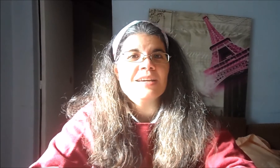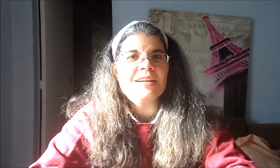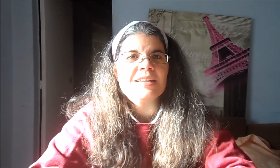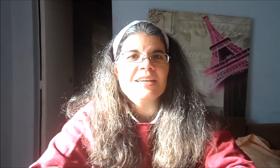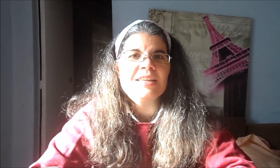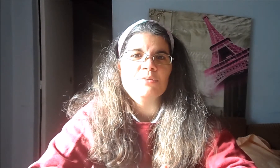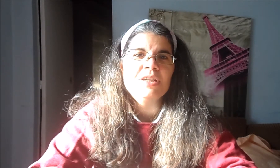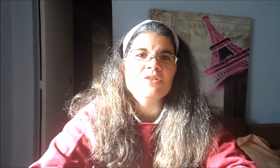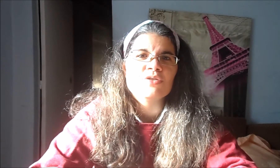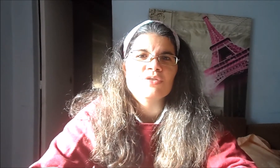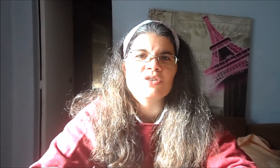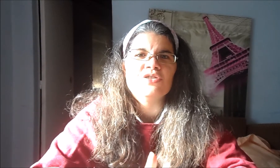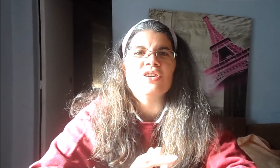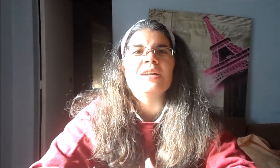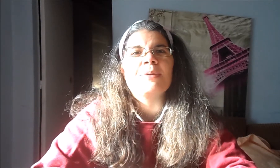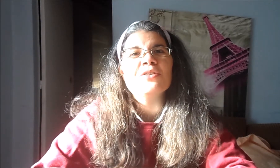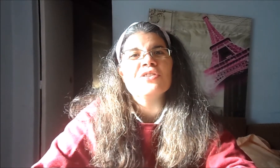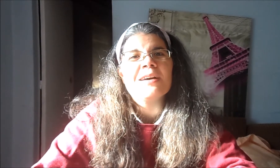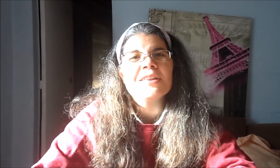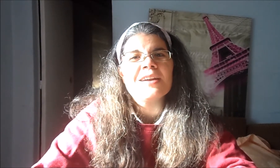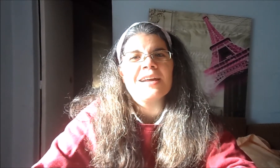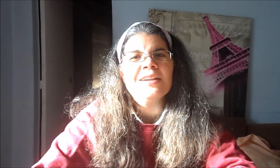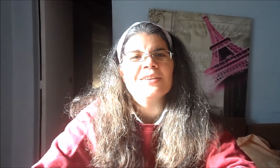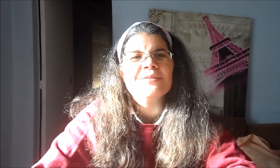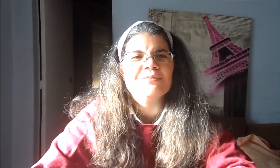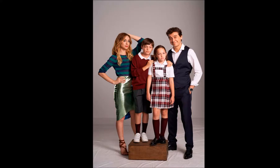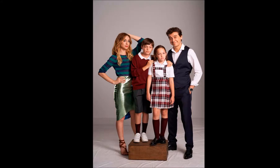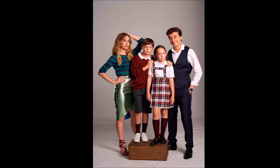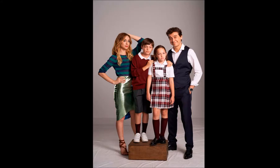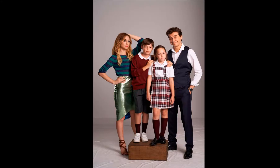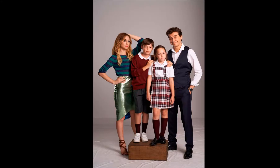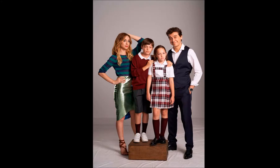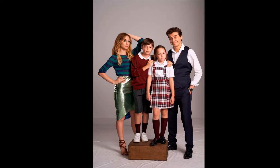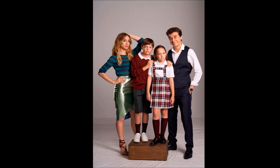niña y ella un niño. Son hermanos en la vida real.